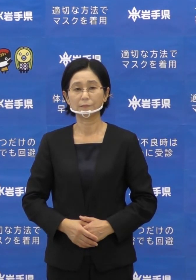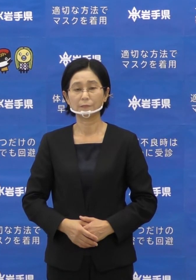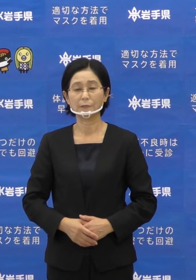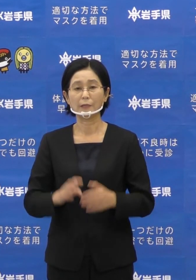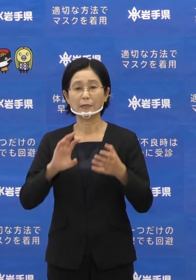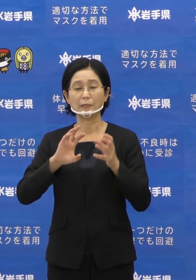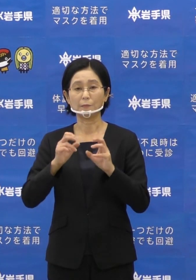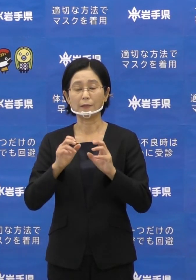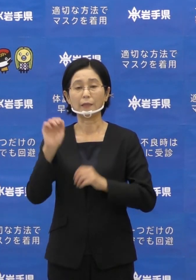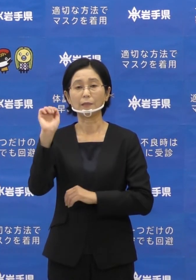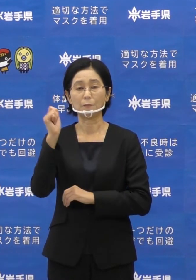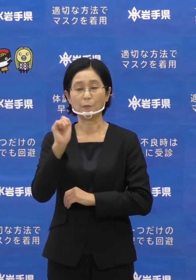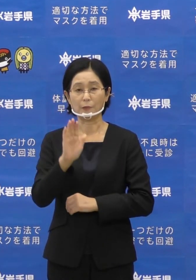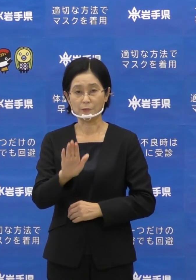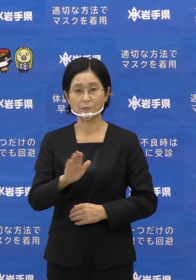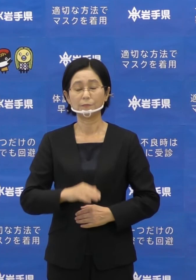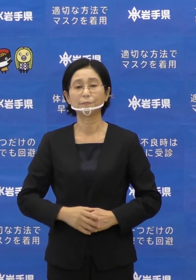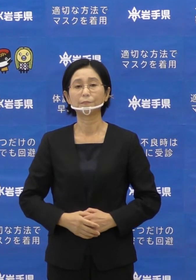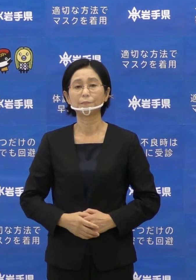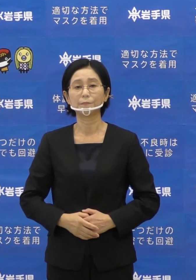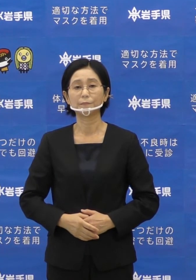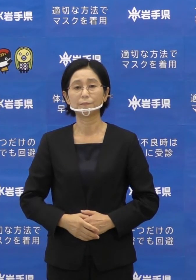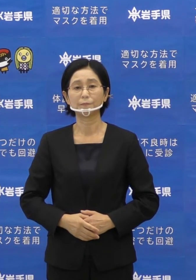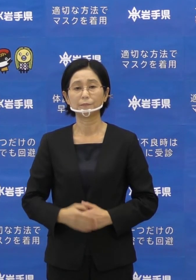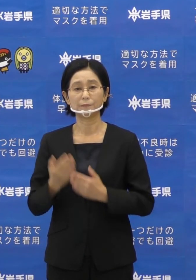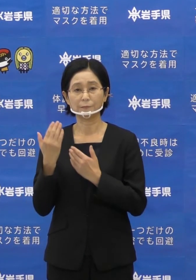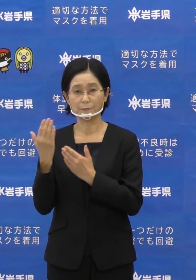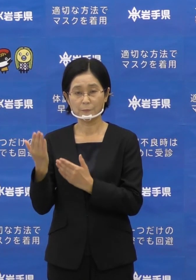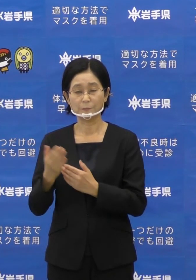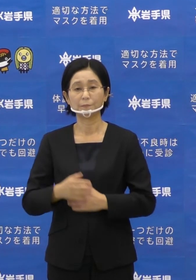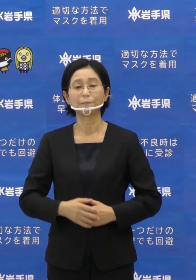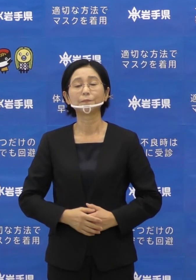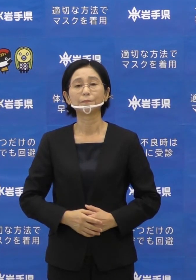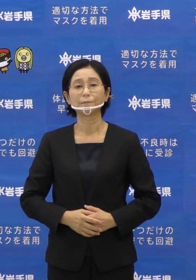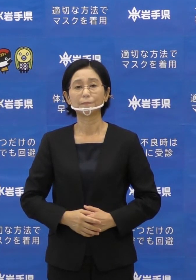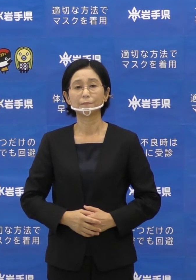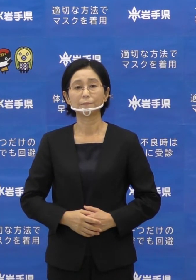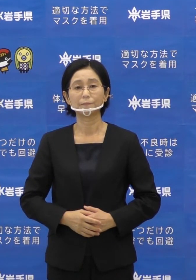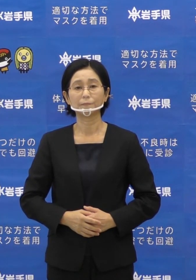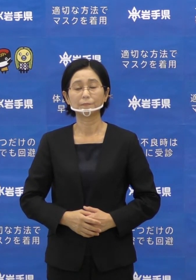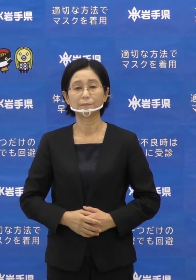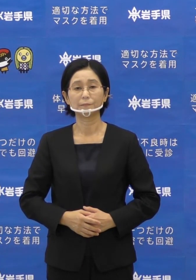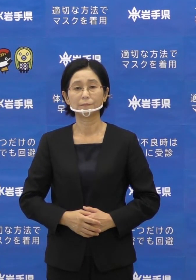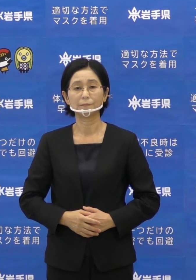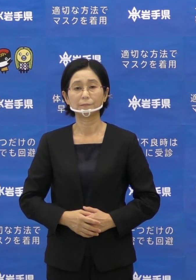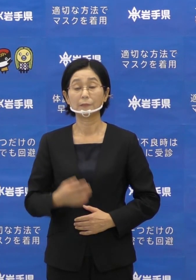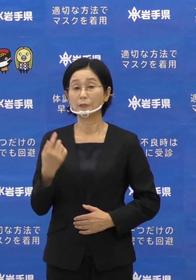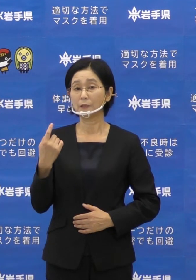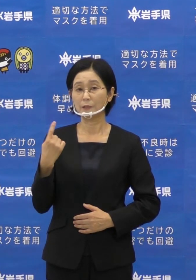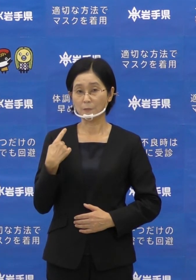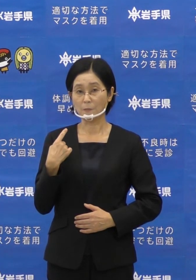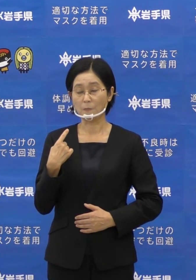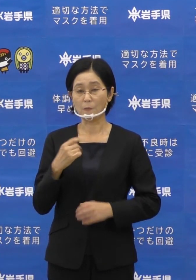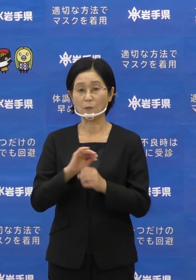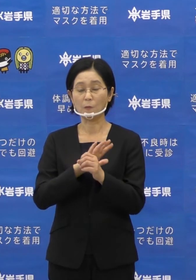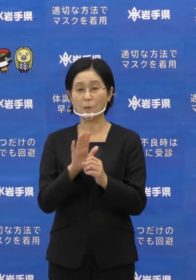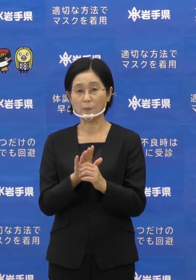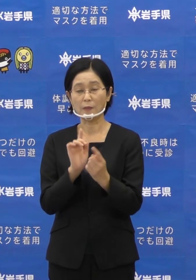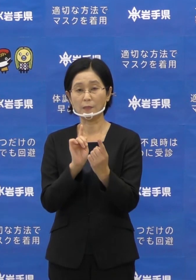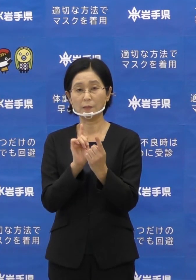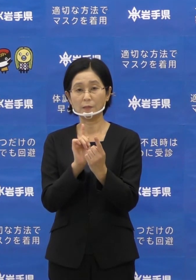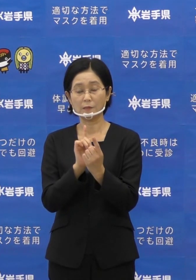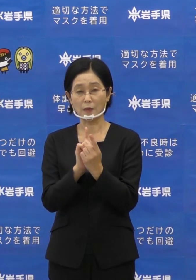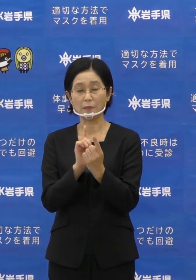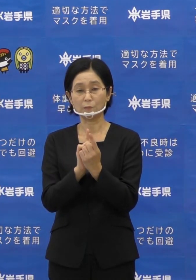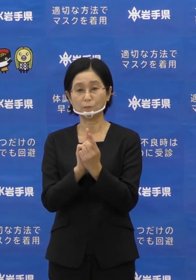岩手日報の小野寺です。よろしくお願いいたします。まず昨日 のコロナ対策本部委員会議の件から